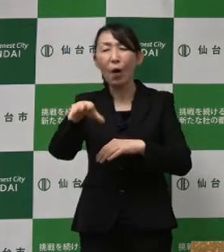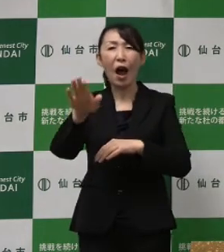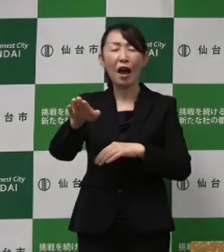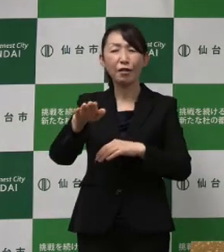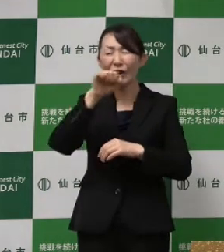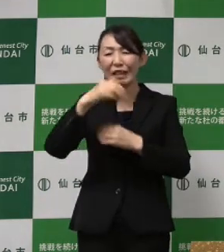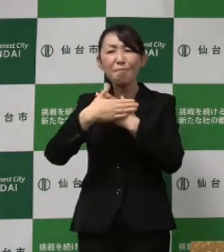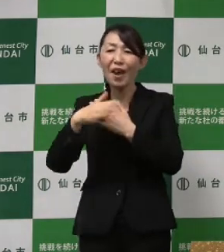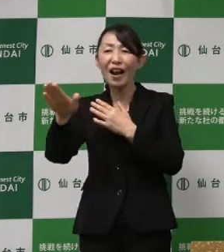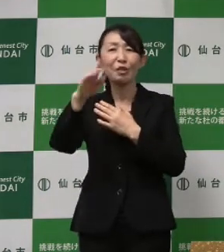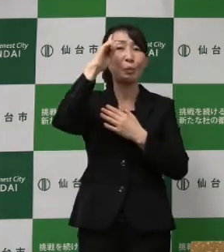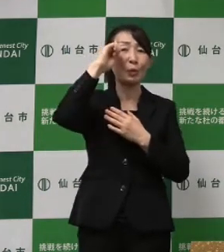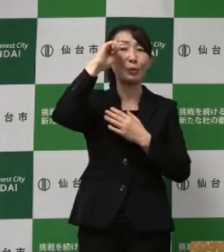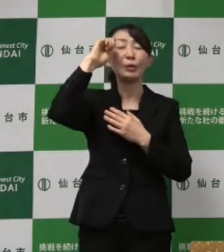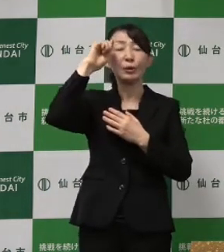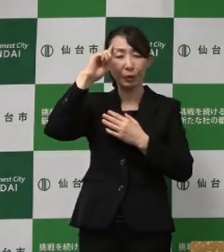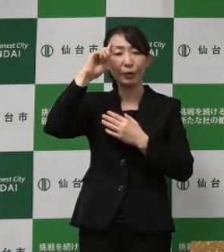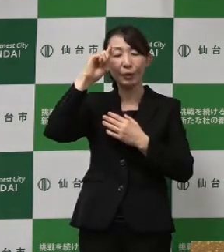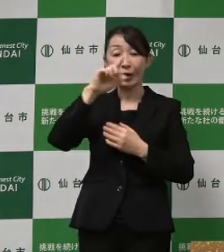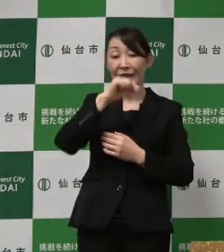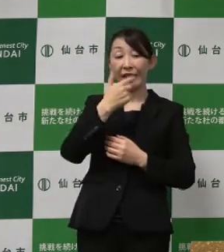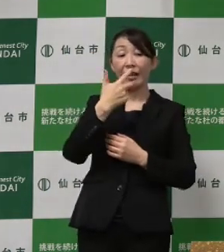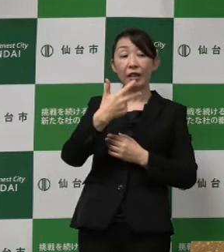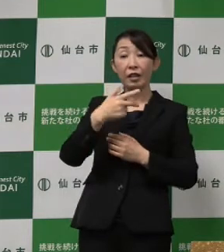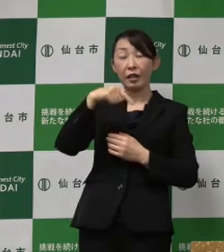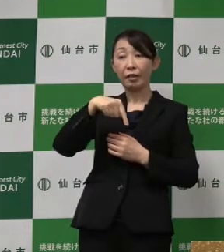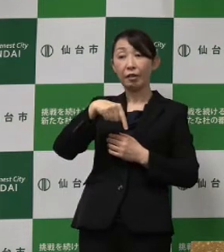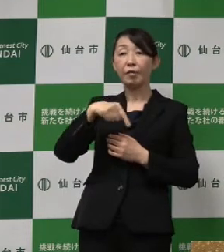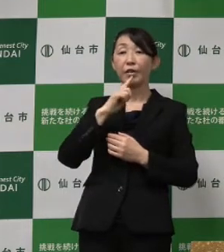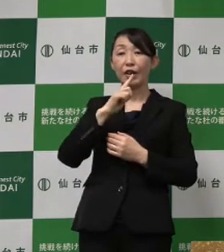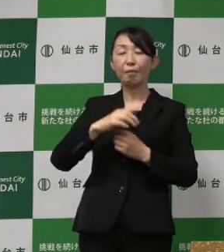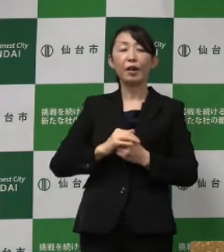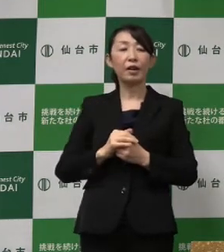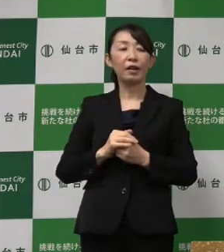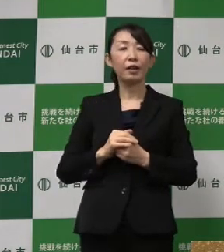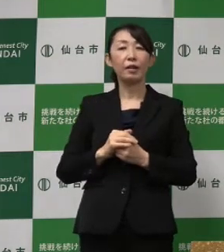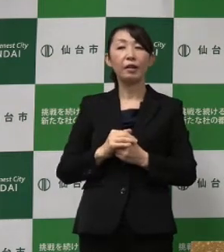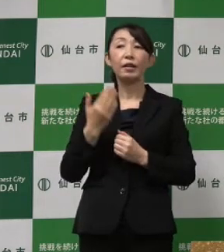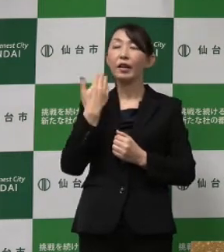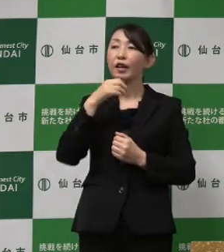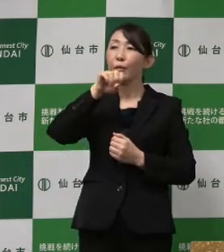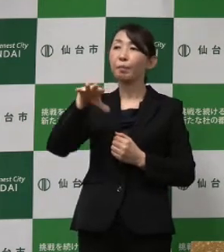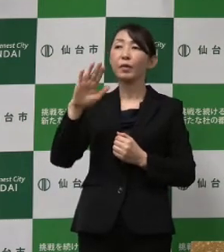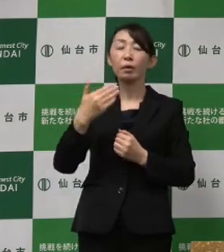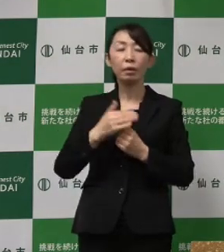ふうに思っていますけれども、仙台の場合ですと先ほどもちょっと申し上げましたけれ